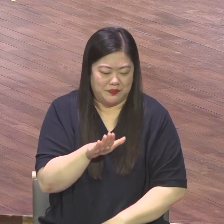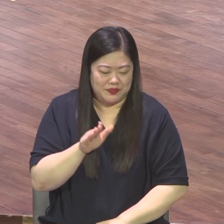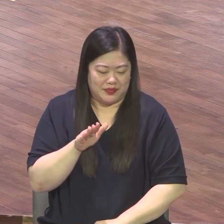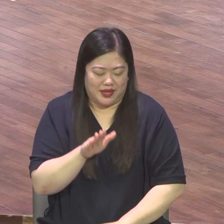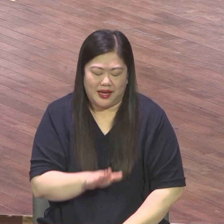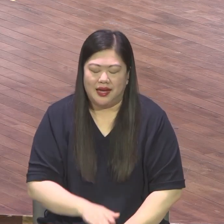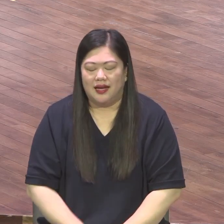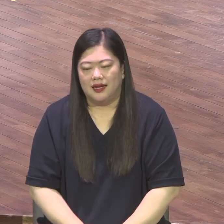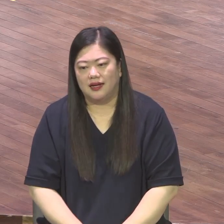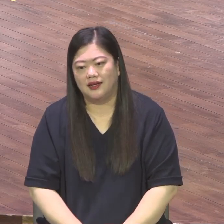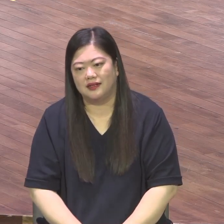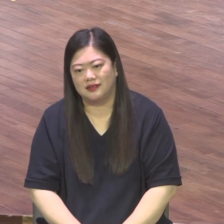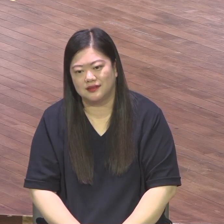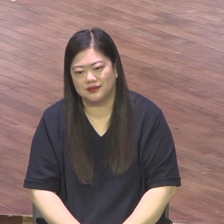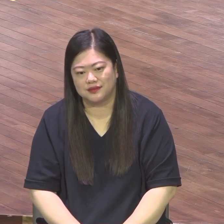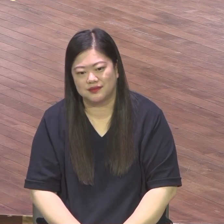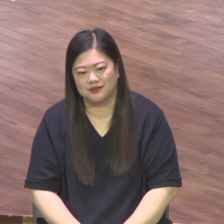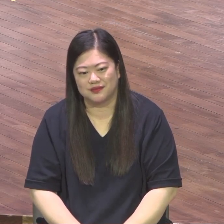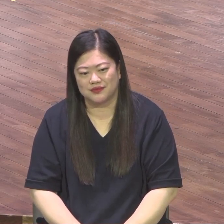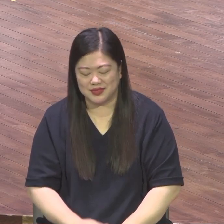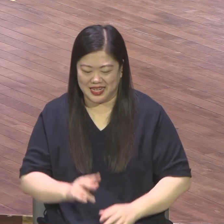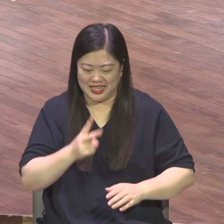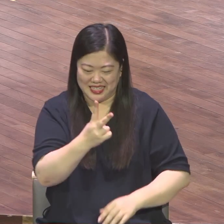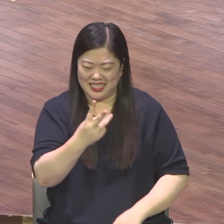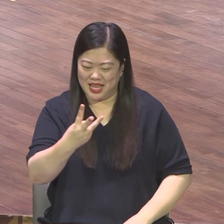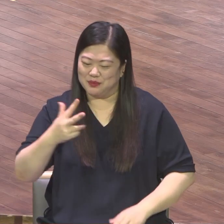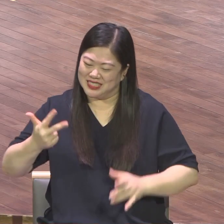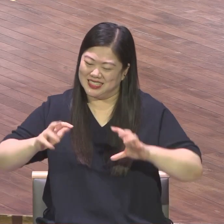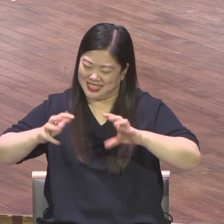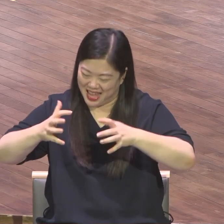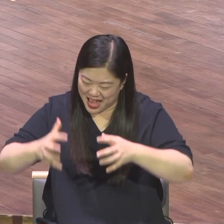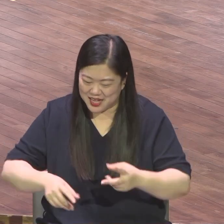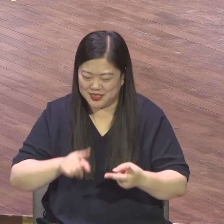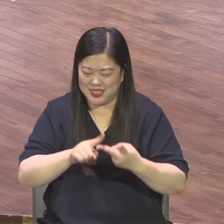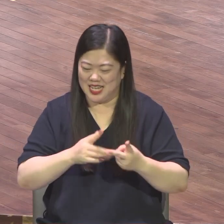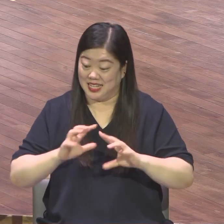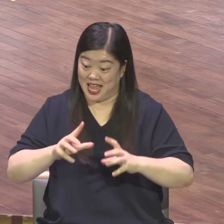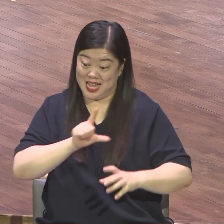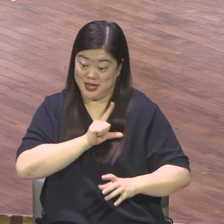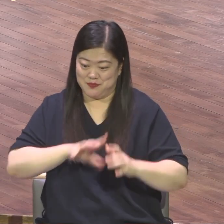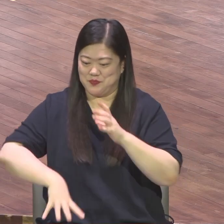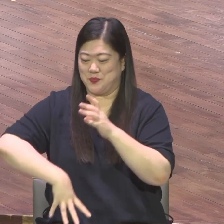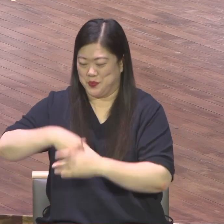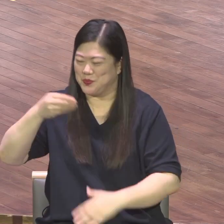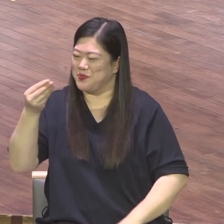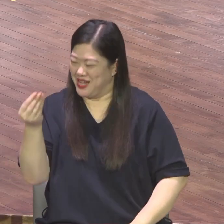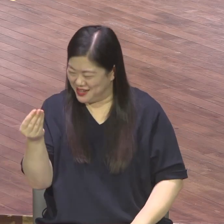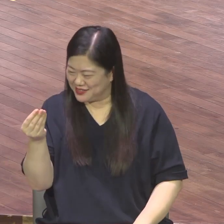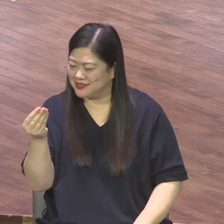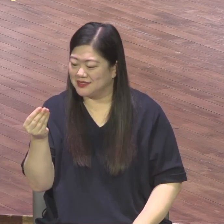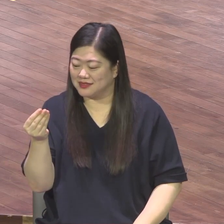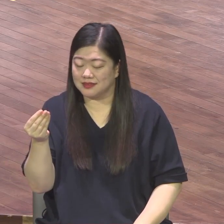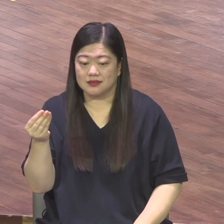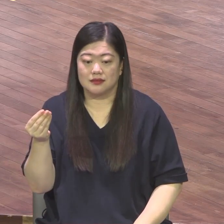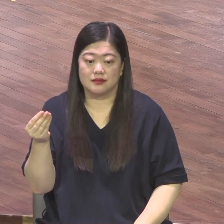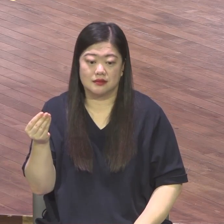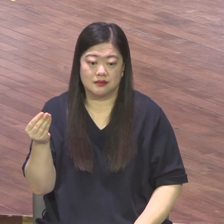일어나니까 237을 가슴에 품고 기도하니까 이 자체가 저는 볼 때는요. 기적의 기적.